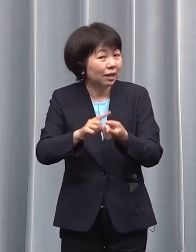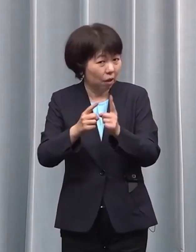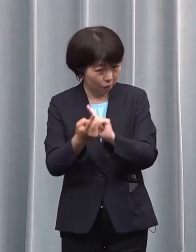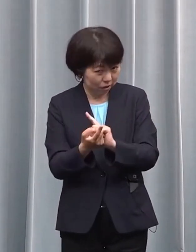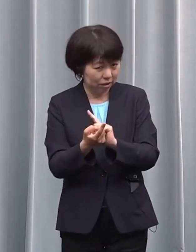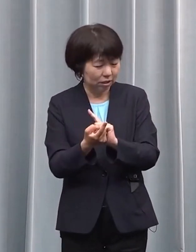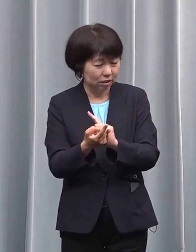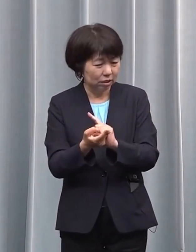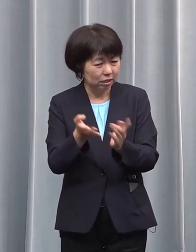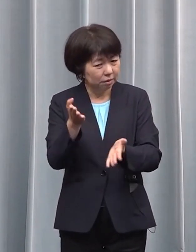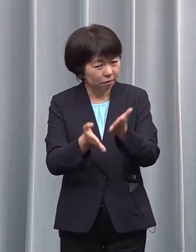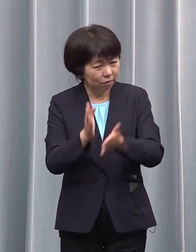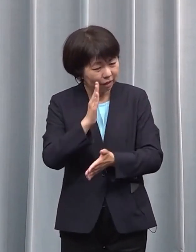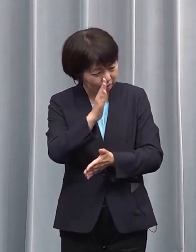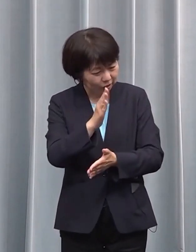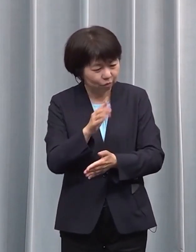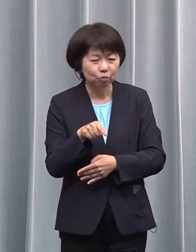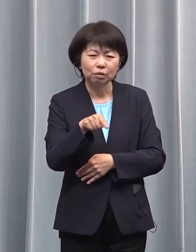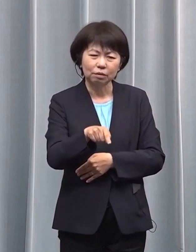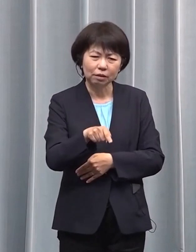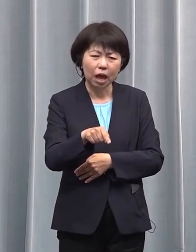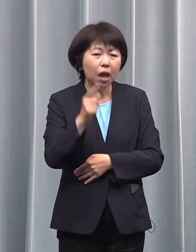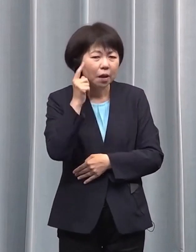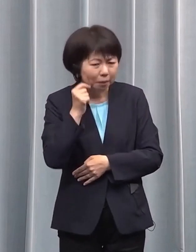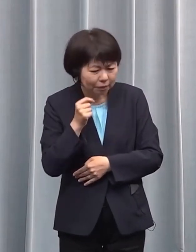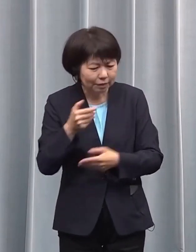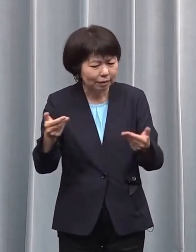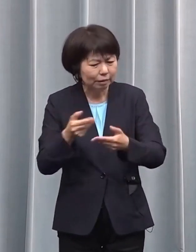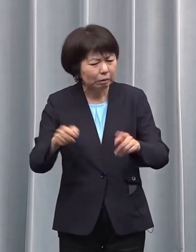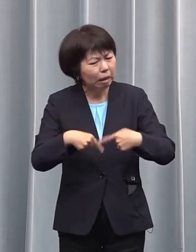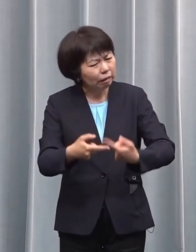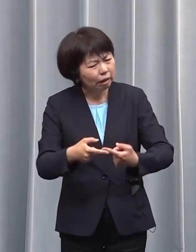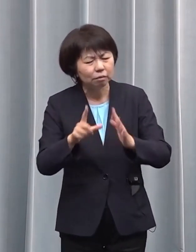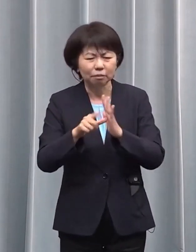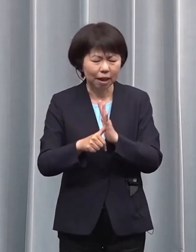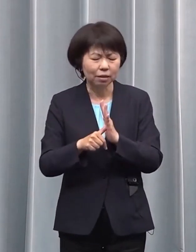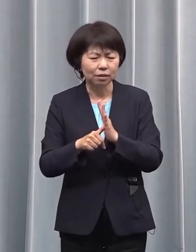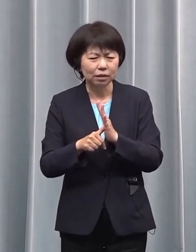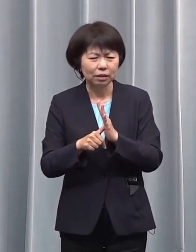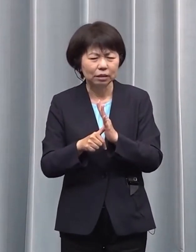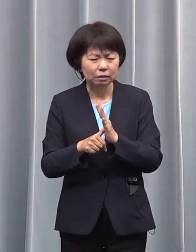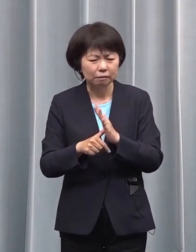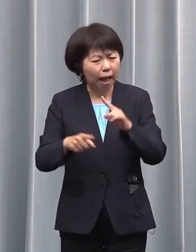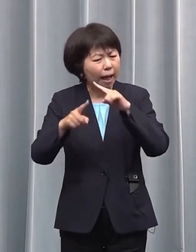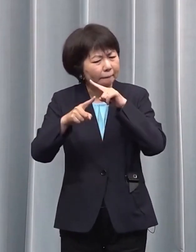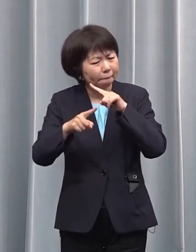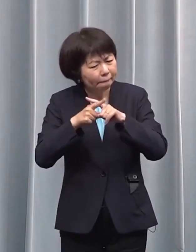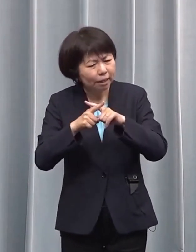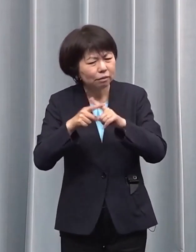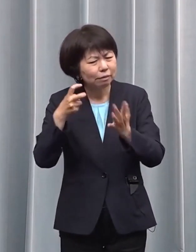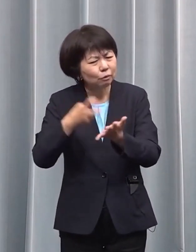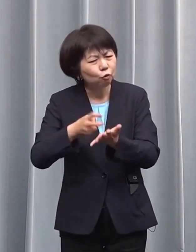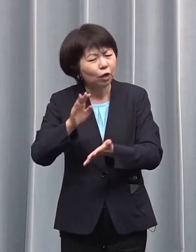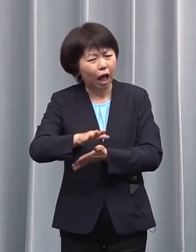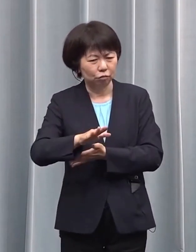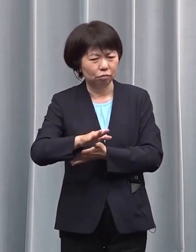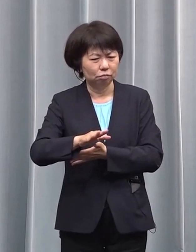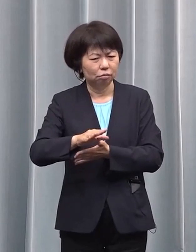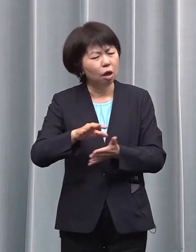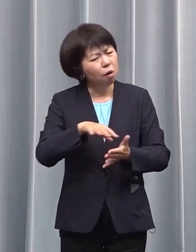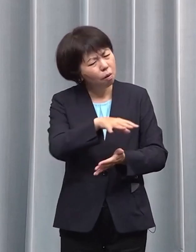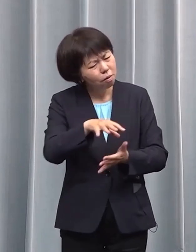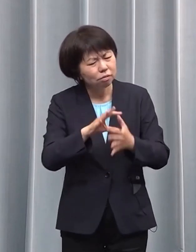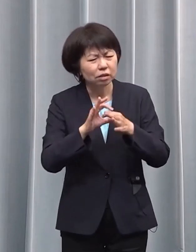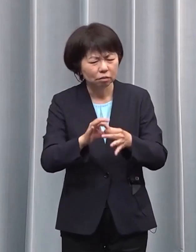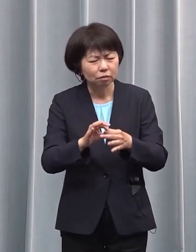すよということをやってるんですね。これが全く入管庁サイドの、まあ、管理責任も含めて問われることにならないわけです。でここ